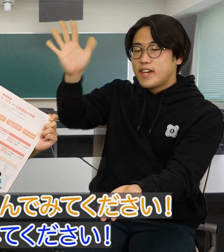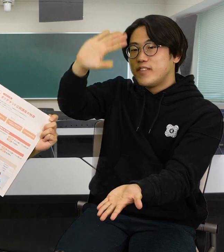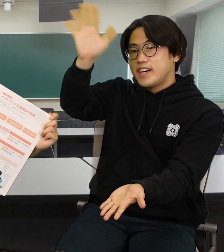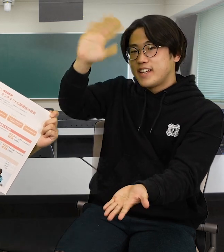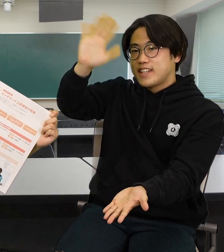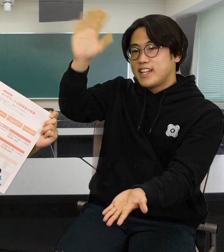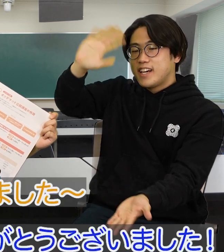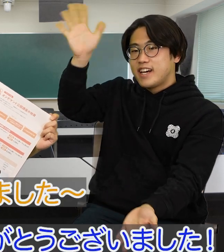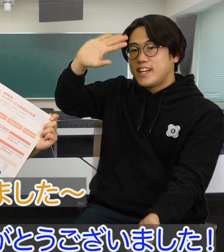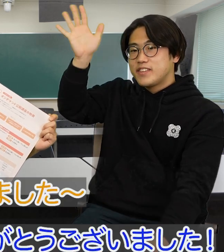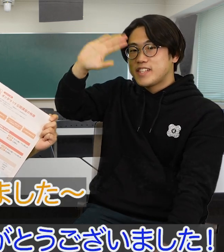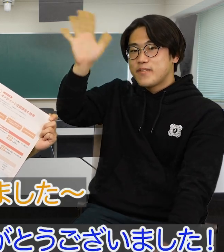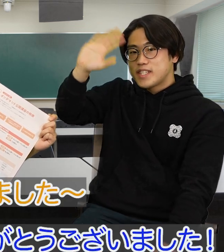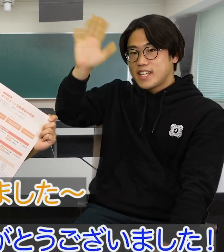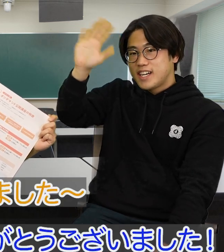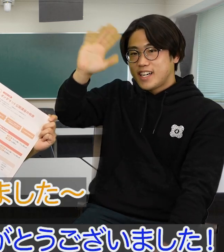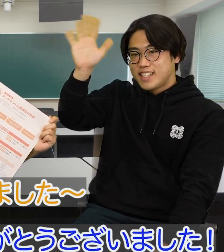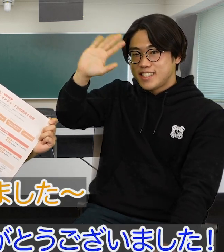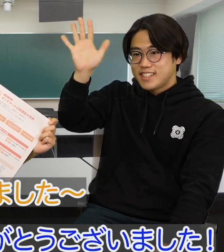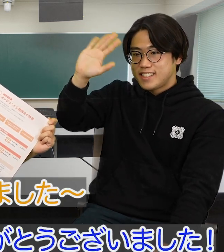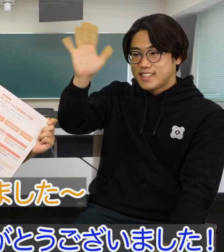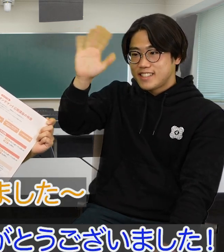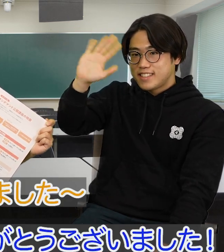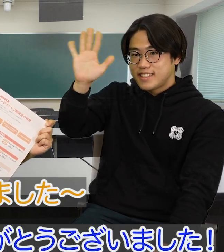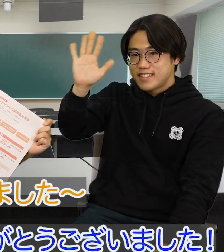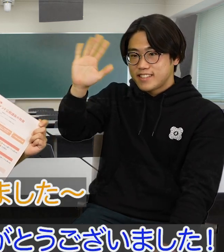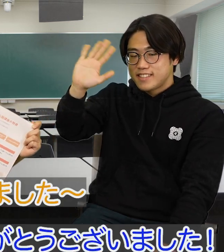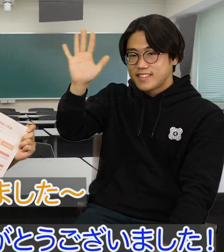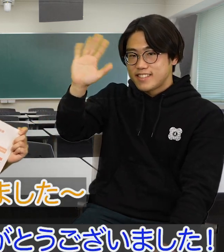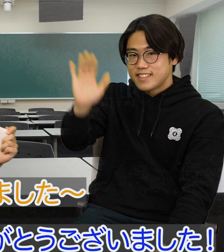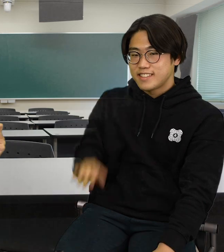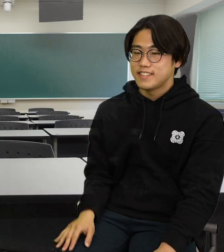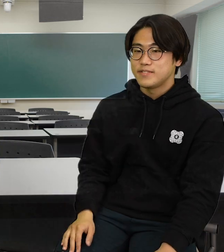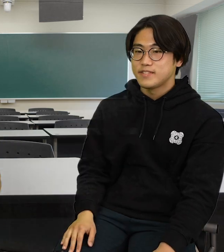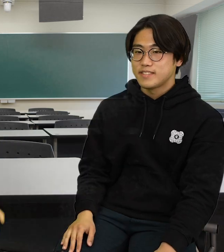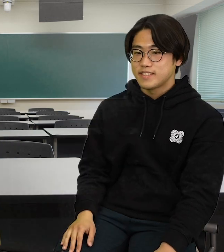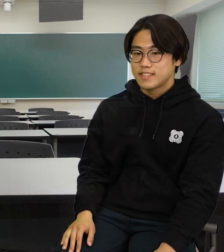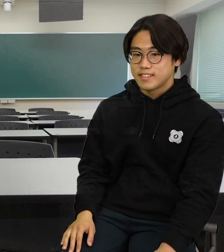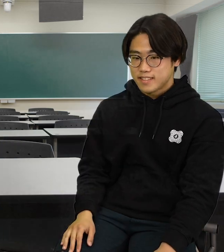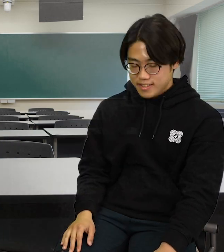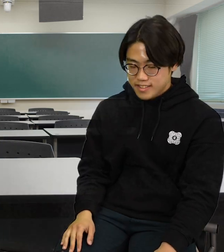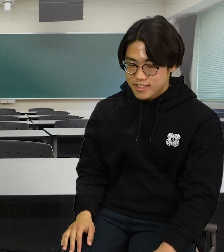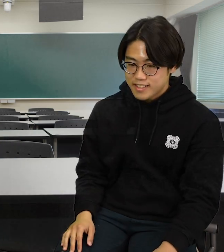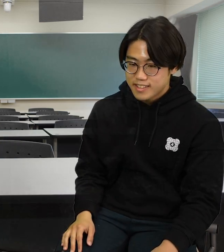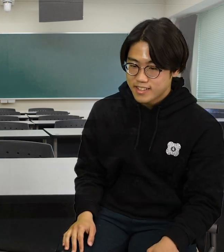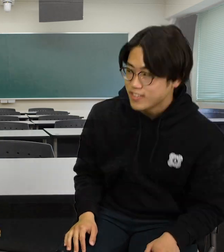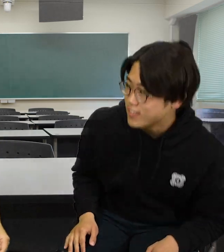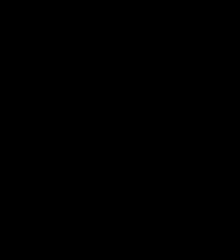バイバイ。ありがとうございました。 ありがとうございました。